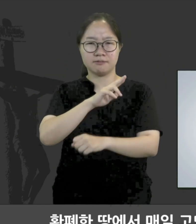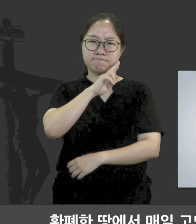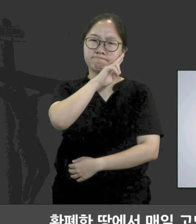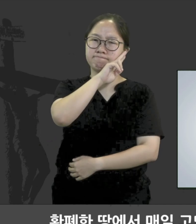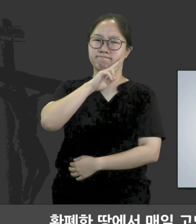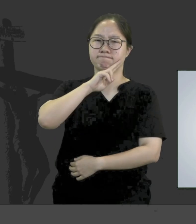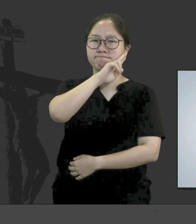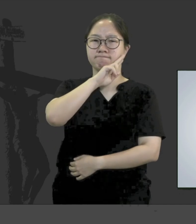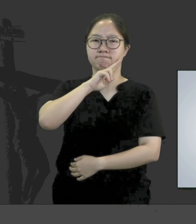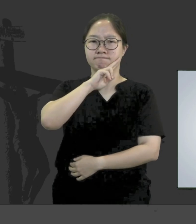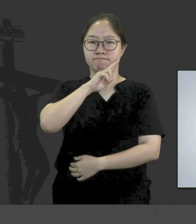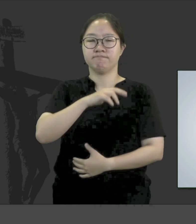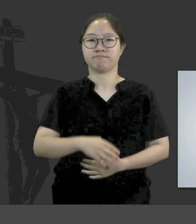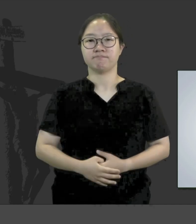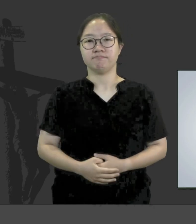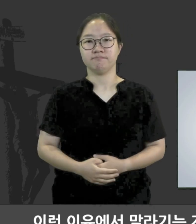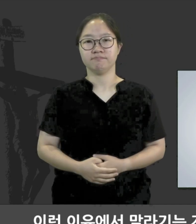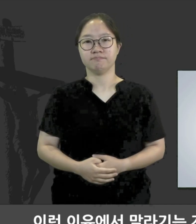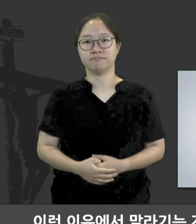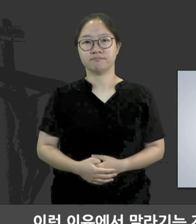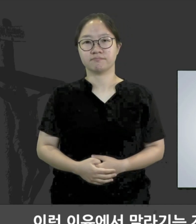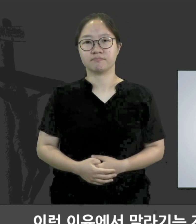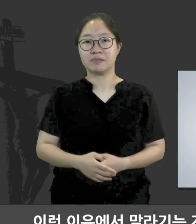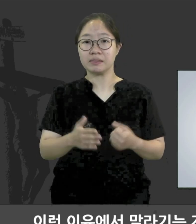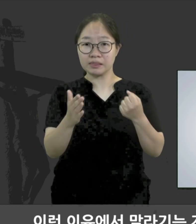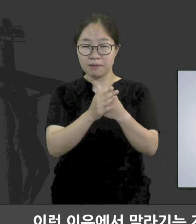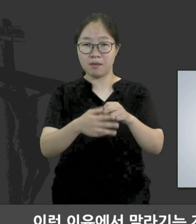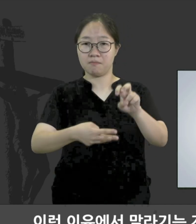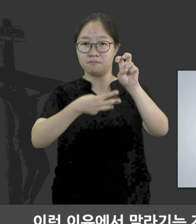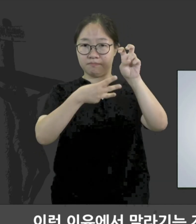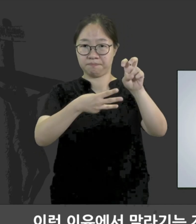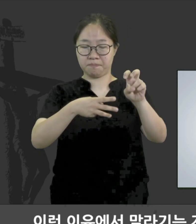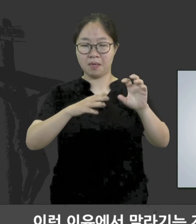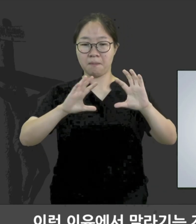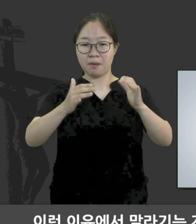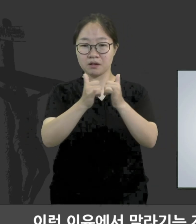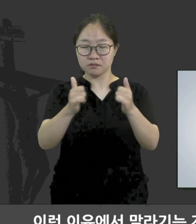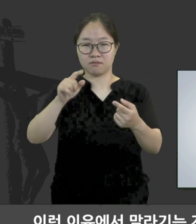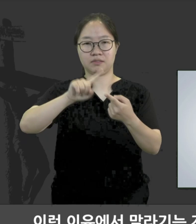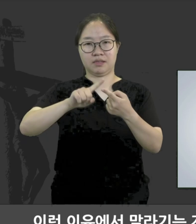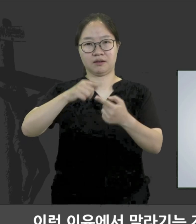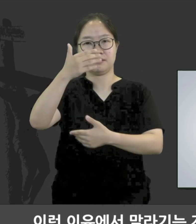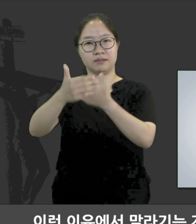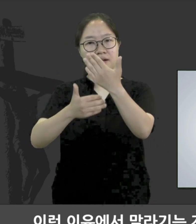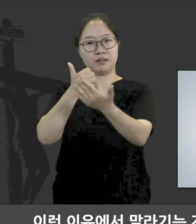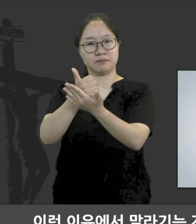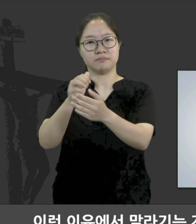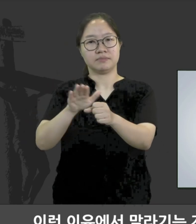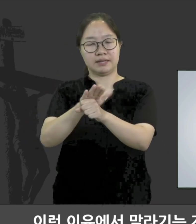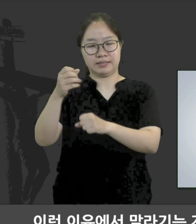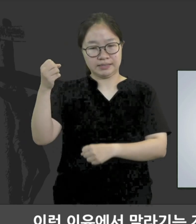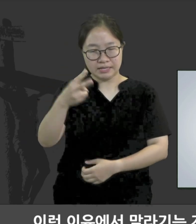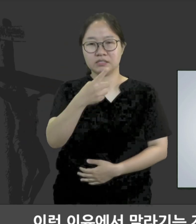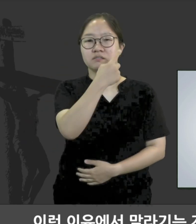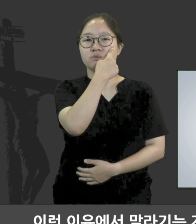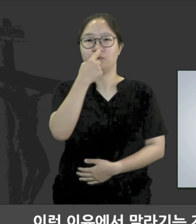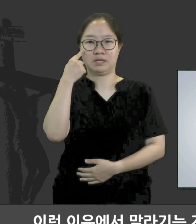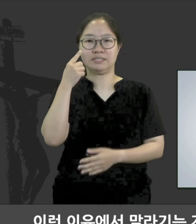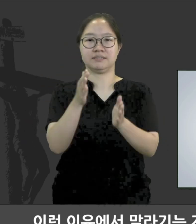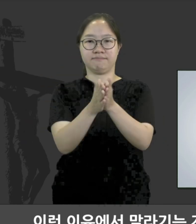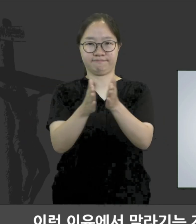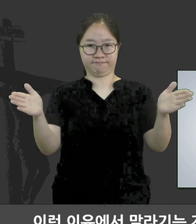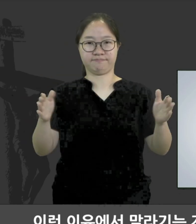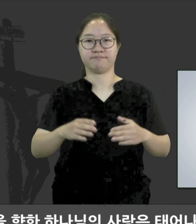의심했습니다. 이런 이유에서 말라기는 자기 백성을 향한 여호와의 사랑을 재확인하면서